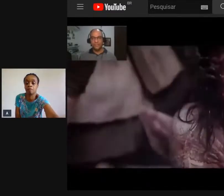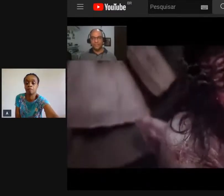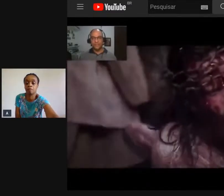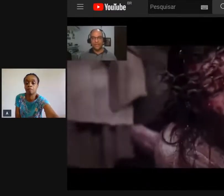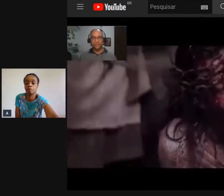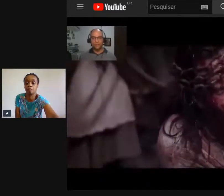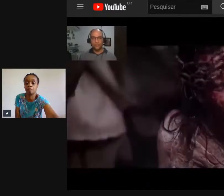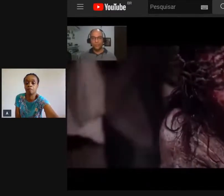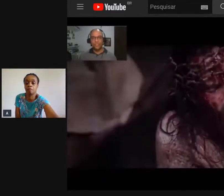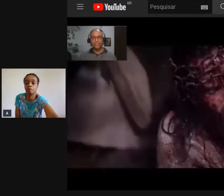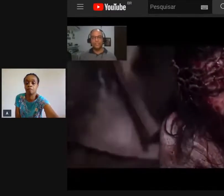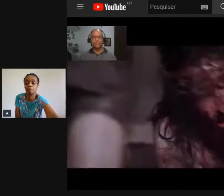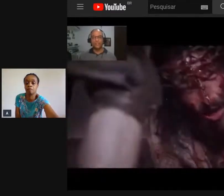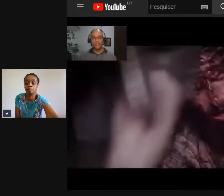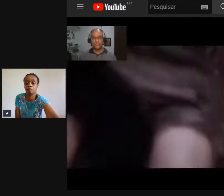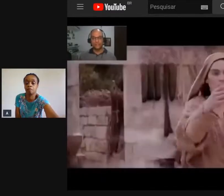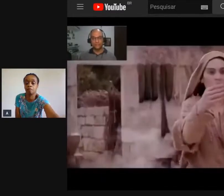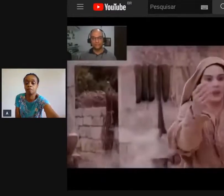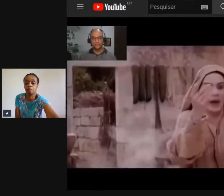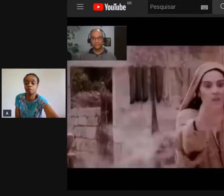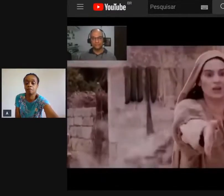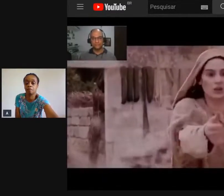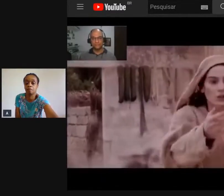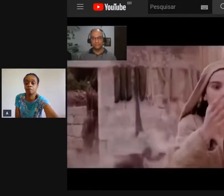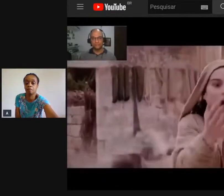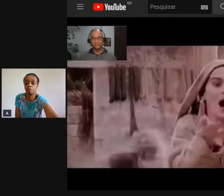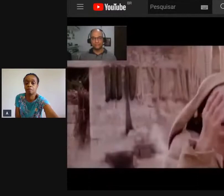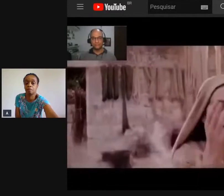Imagine a dor dessa mulher.